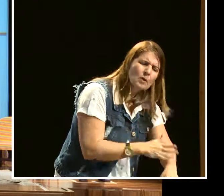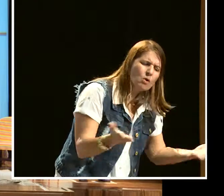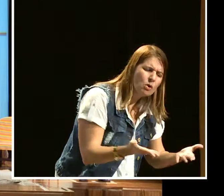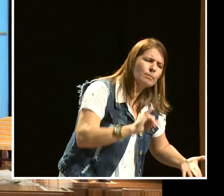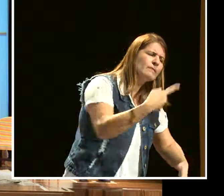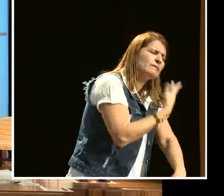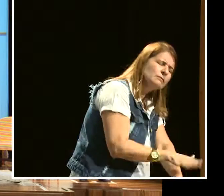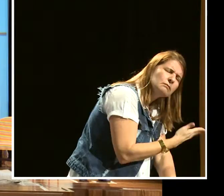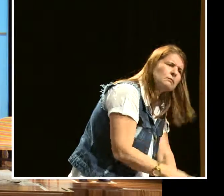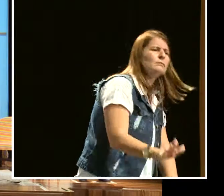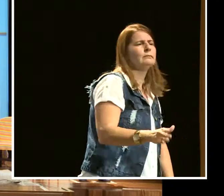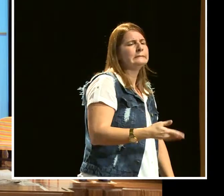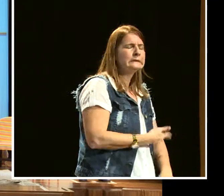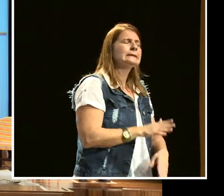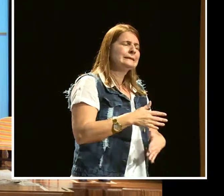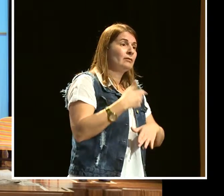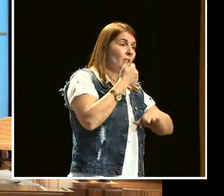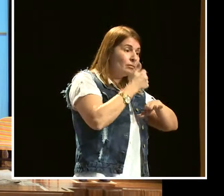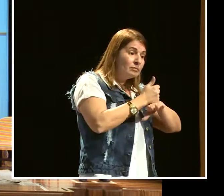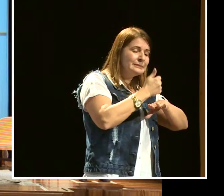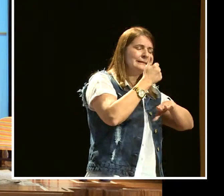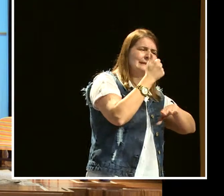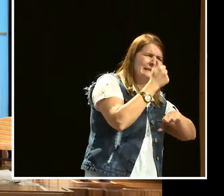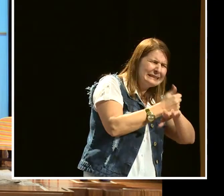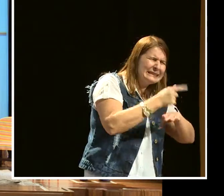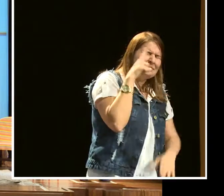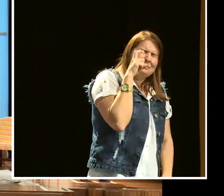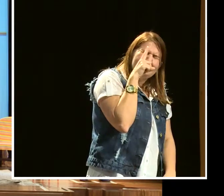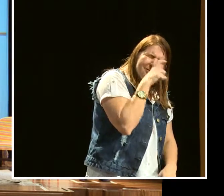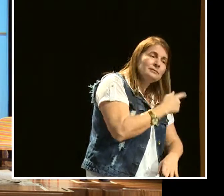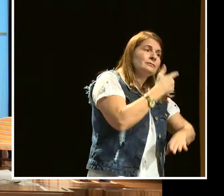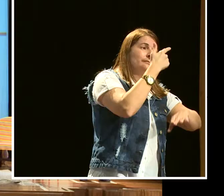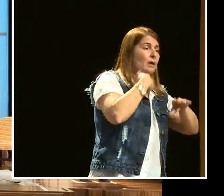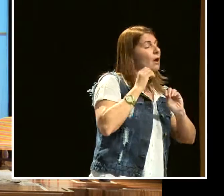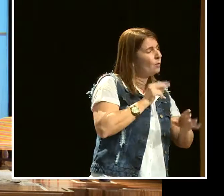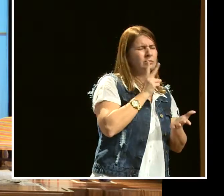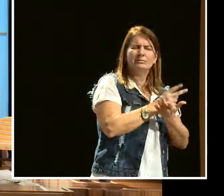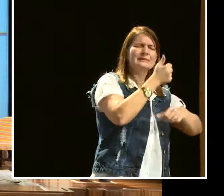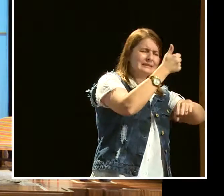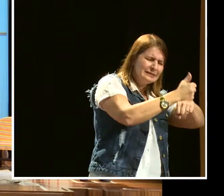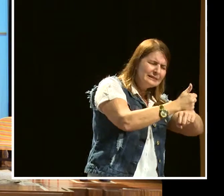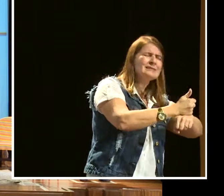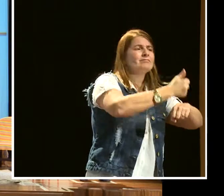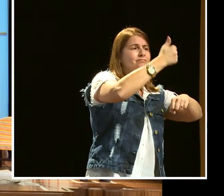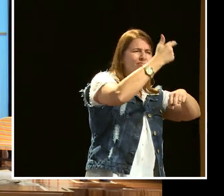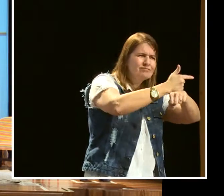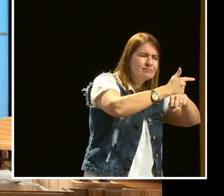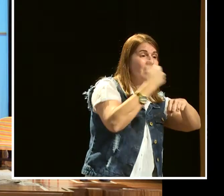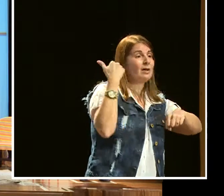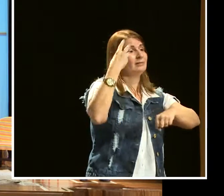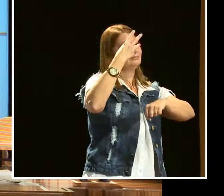à inércia de tudo que está acontecendo, estáticos nos seus espaços, não tem como. No primeiro e no segundo período,